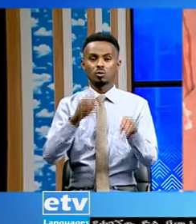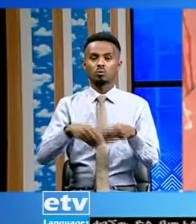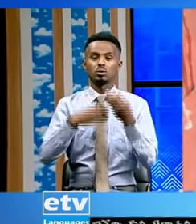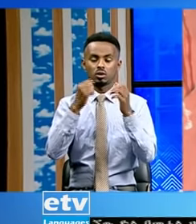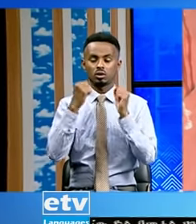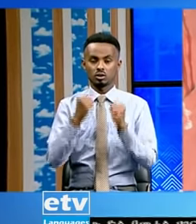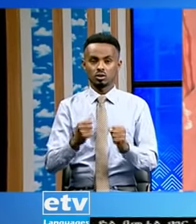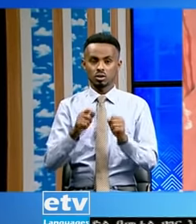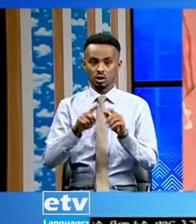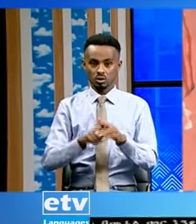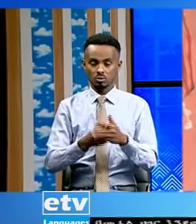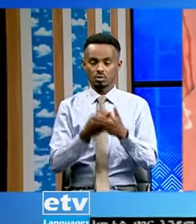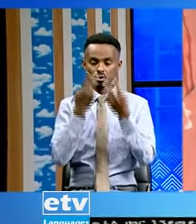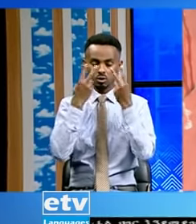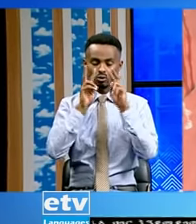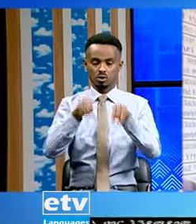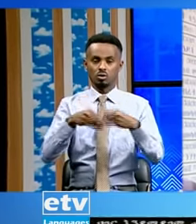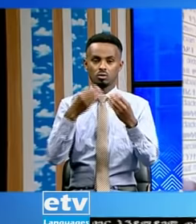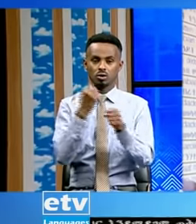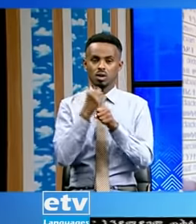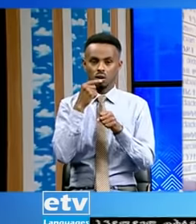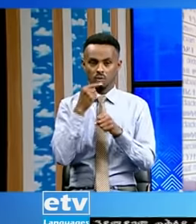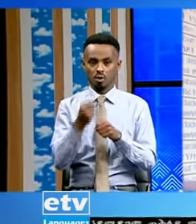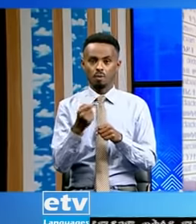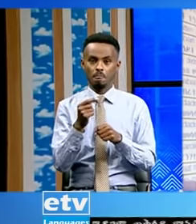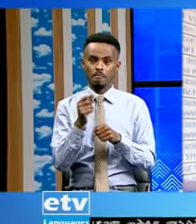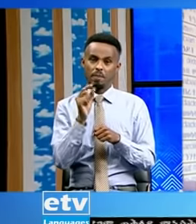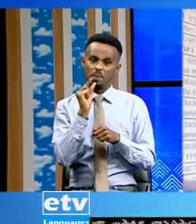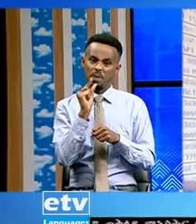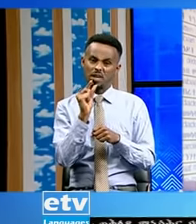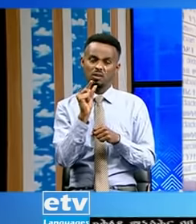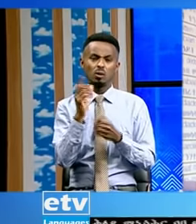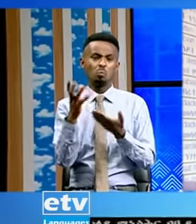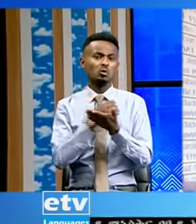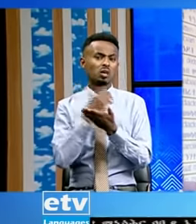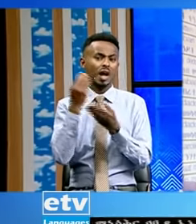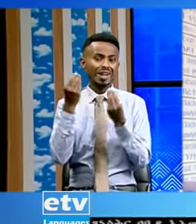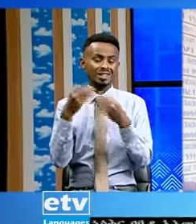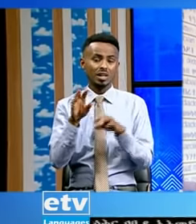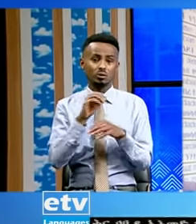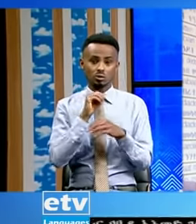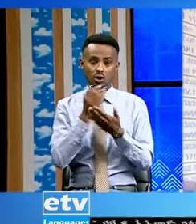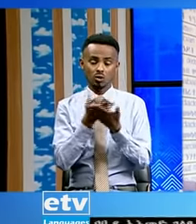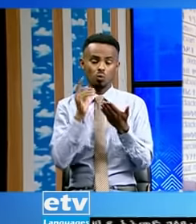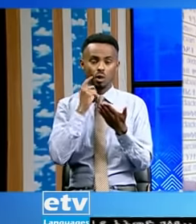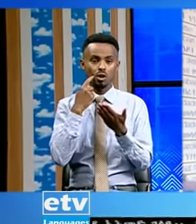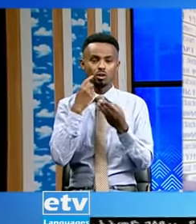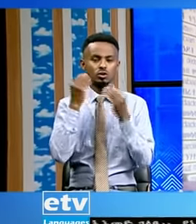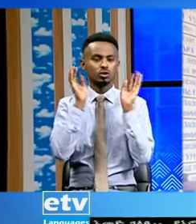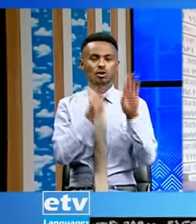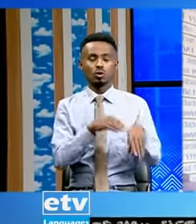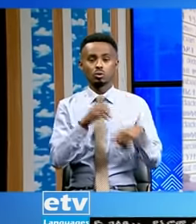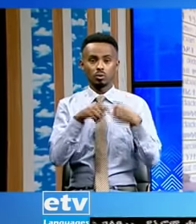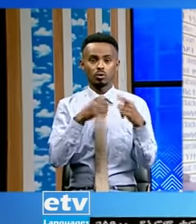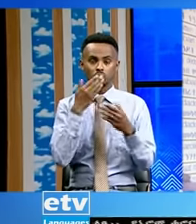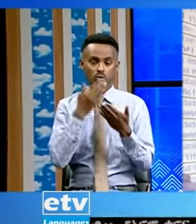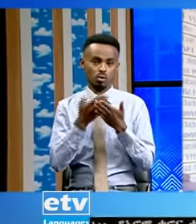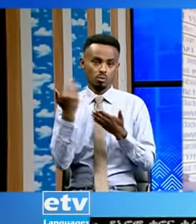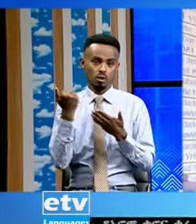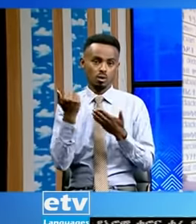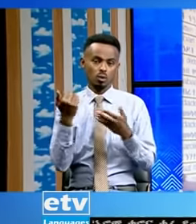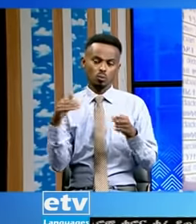መስጠት እንዲጀምርም ትኩረት ይሰጣል ብለዋል። ቢያንስ መውሰድ ያቃታቸውን ነገር እንኳን ጥሎ መሄድ አንድ ነገር ነው።